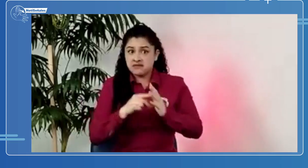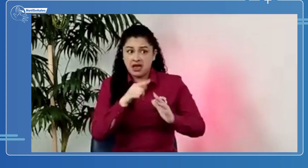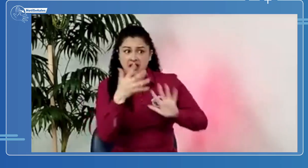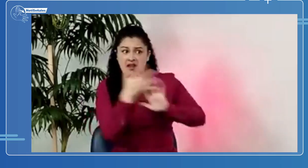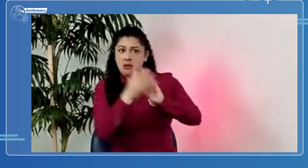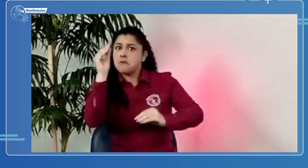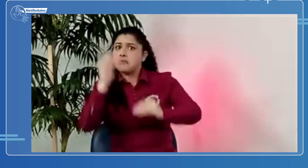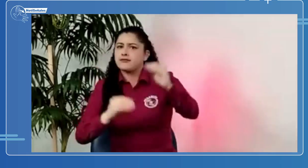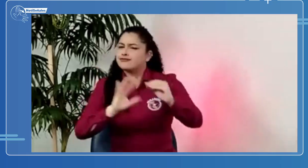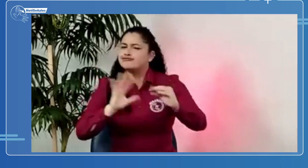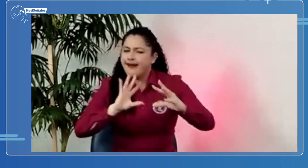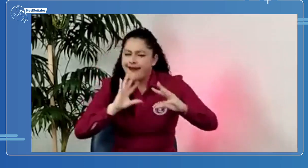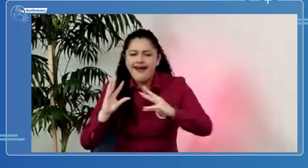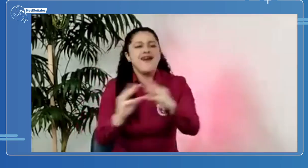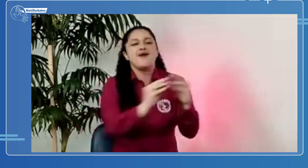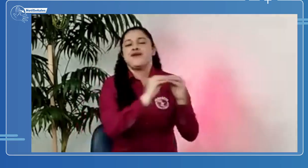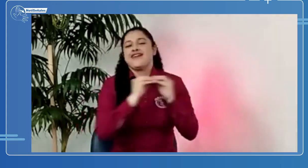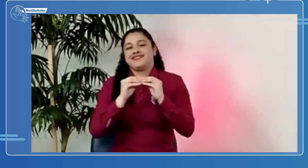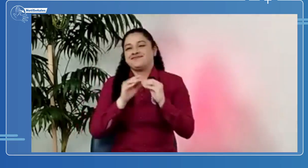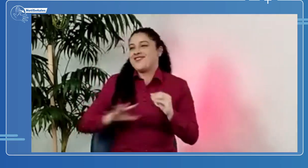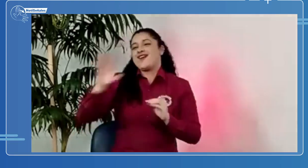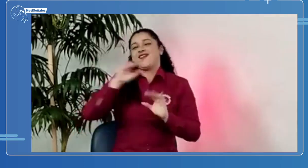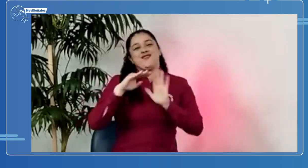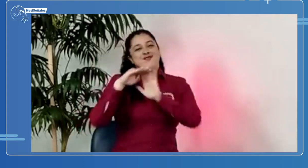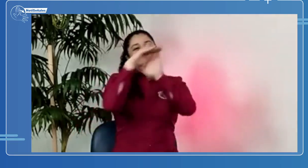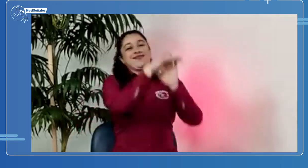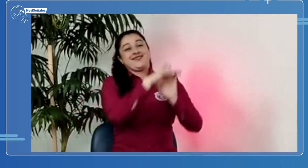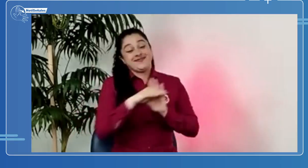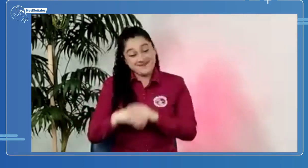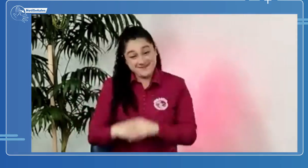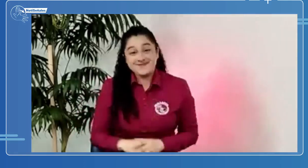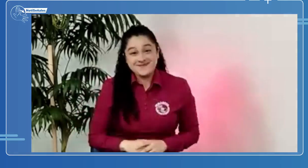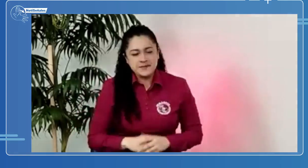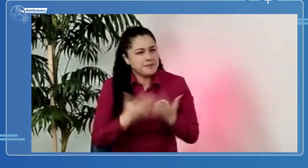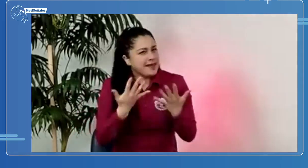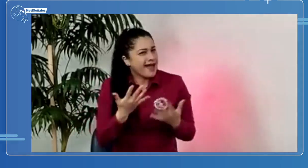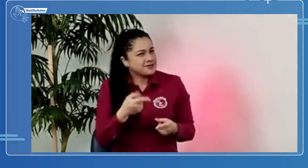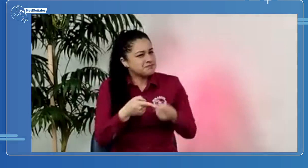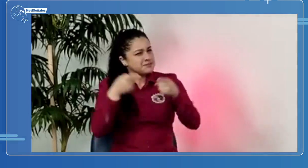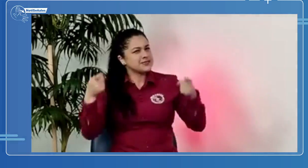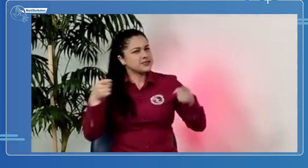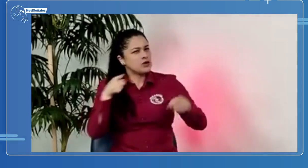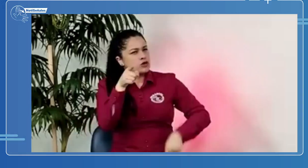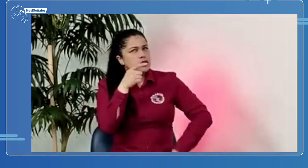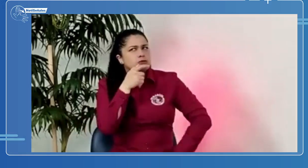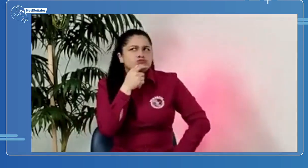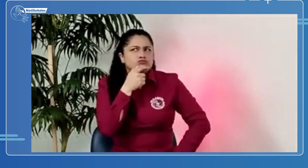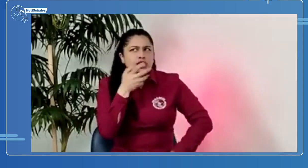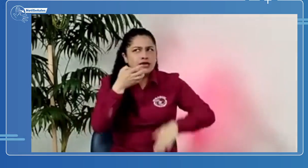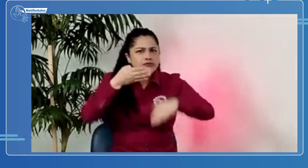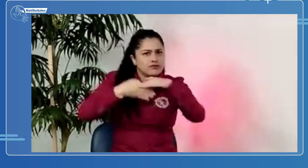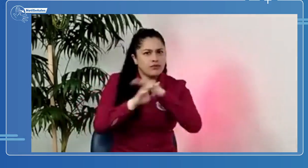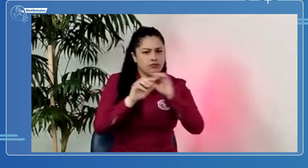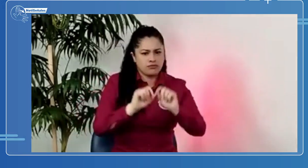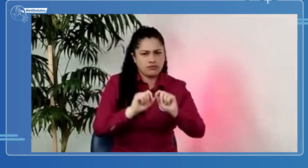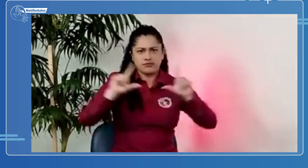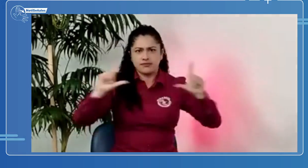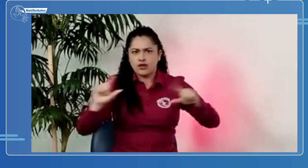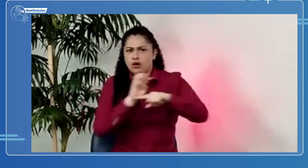y se ve que las pueden aceptar. Es importante llegar a un acuerdo para la estandarización de la lengua de señas. Claro, si